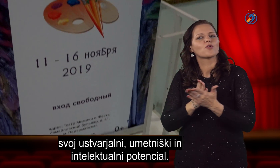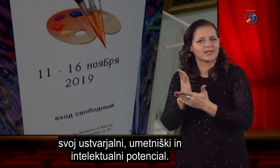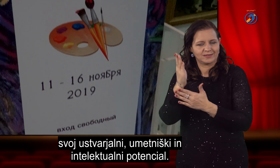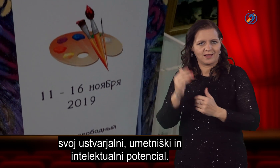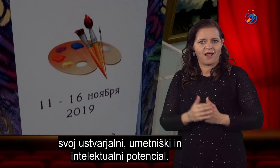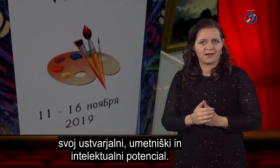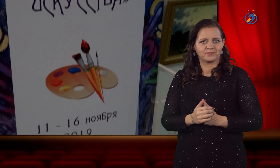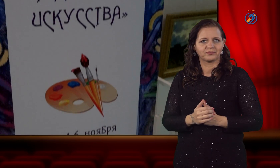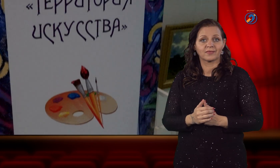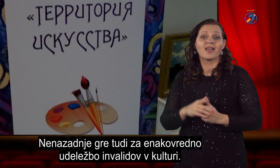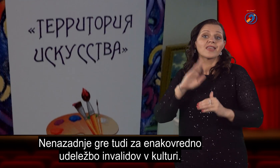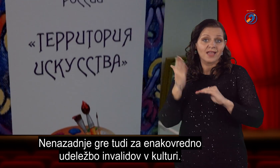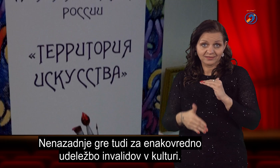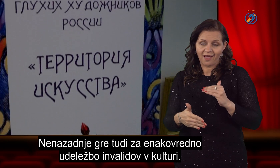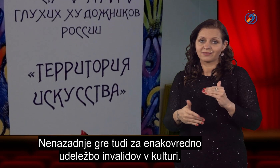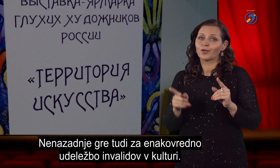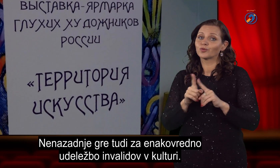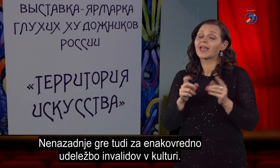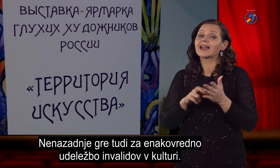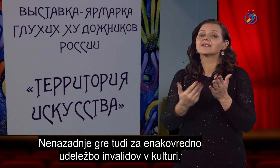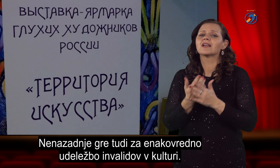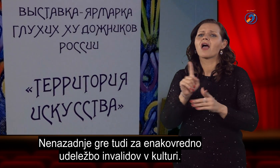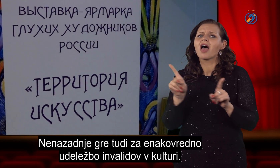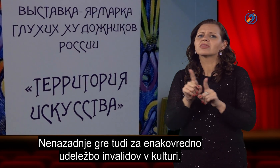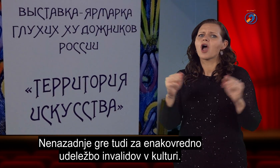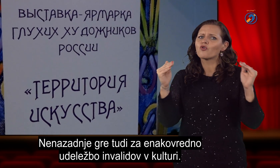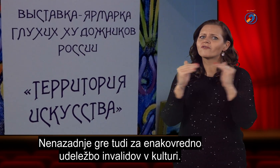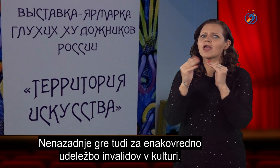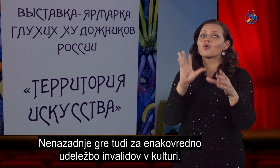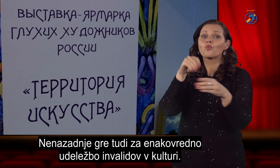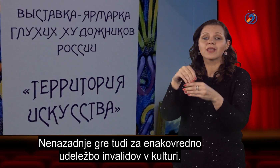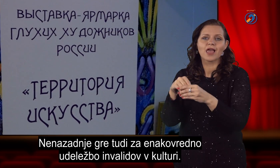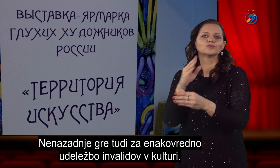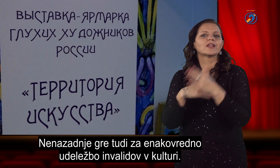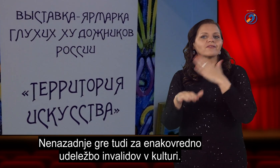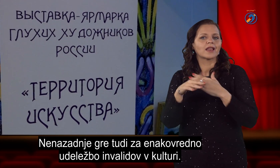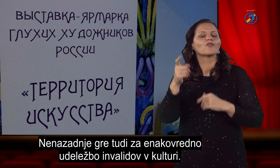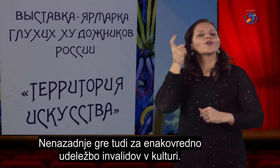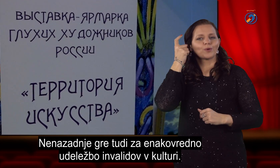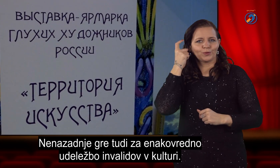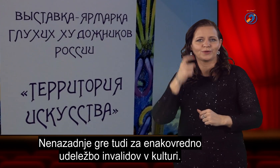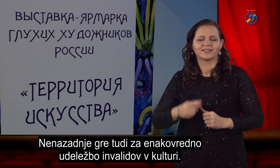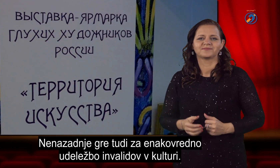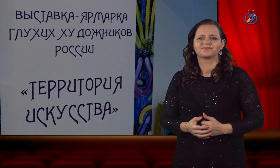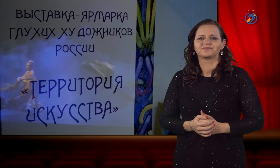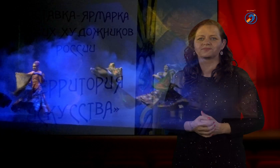intelektualni potencial. Nenazadnje gre tudi za enakovredno udeležbo invalidov v